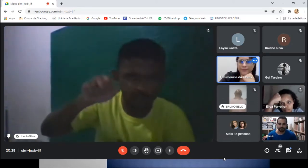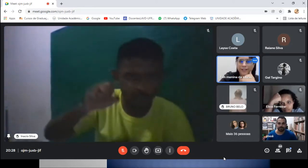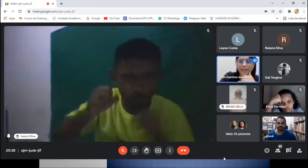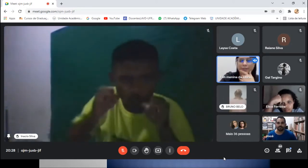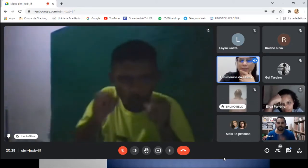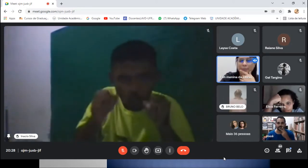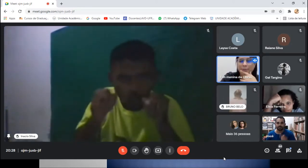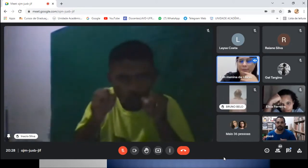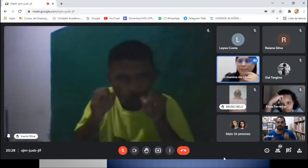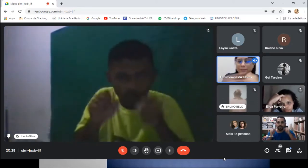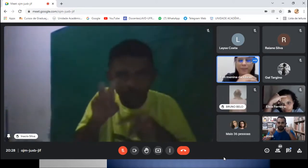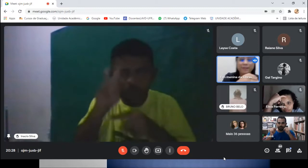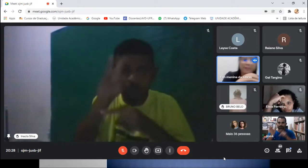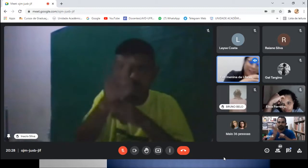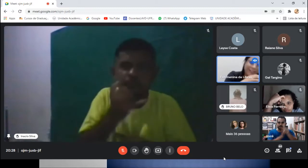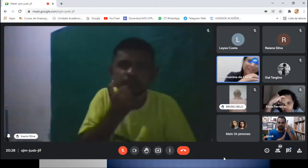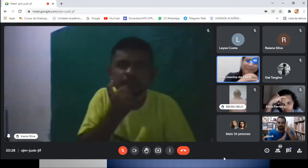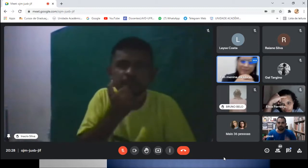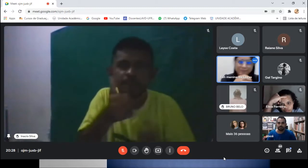Certo, é do polo Petrolina.